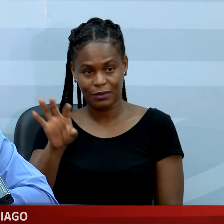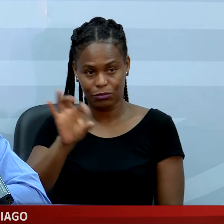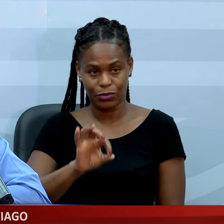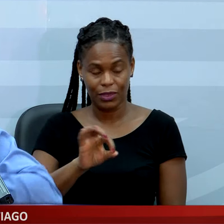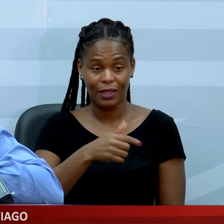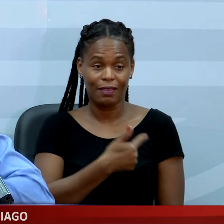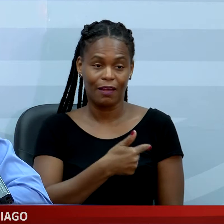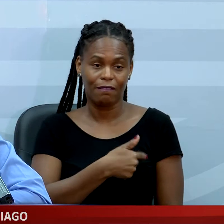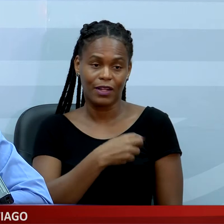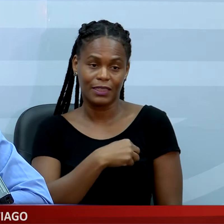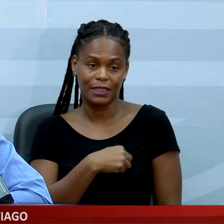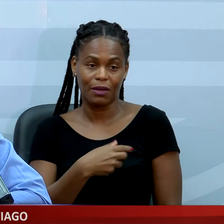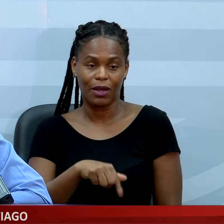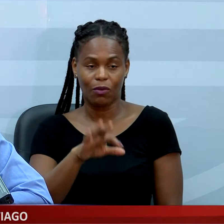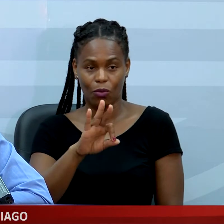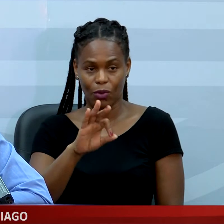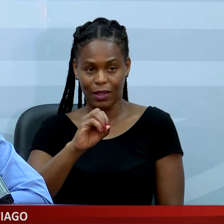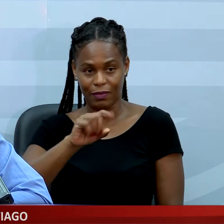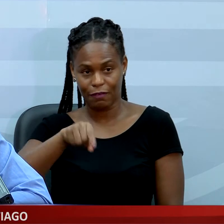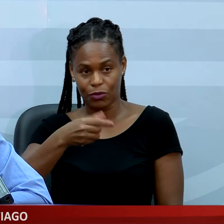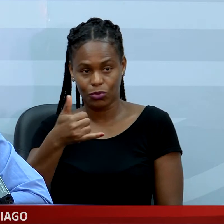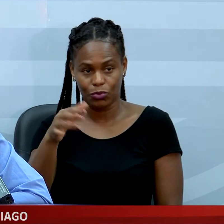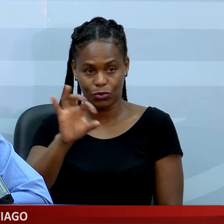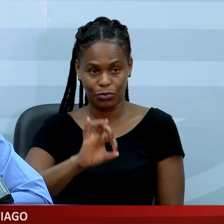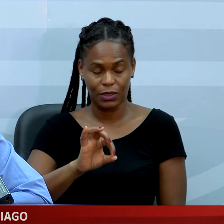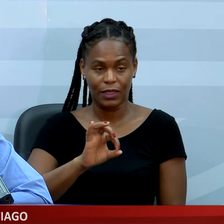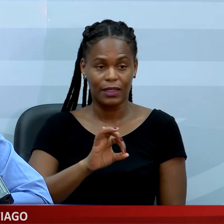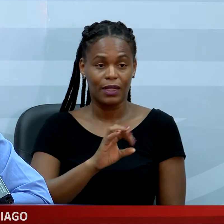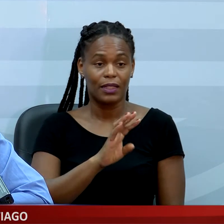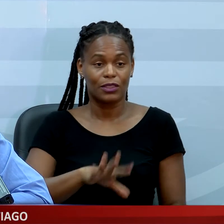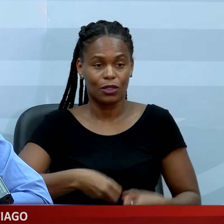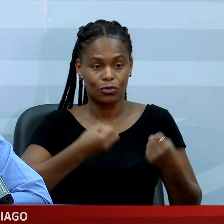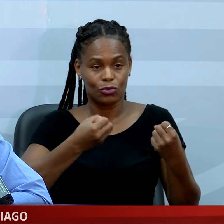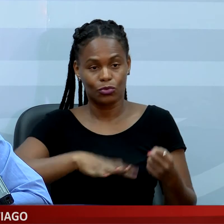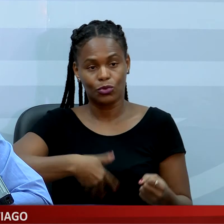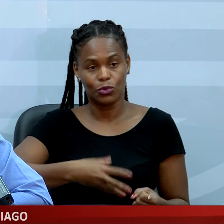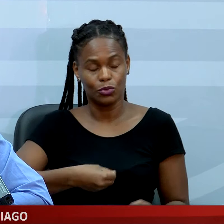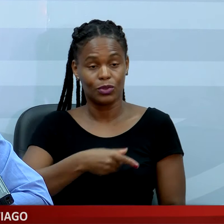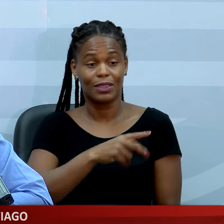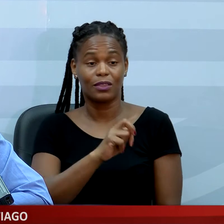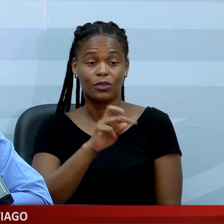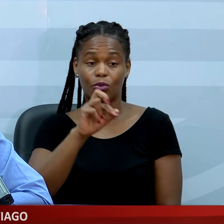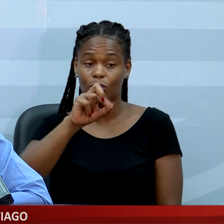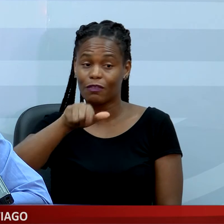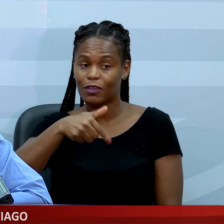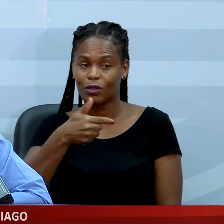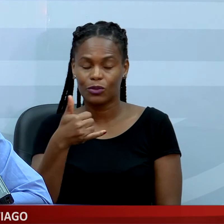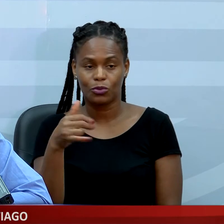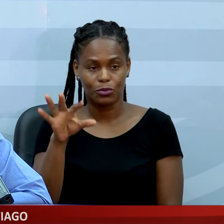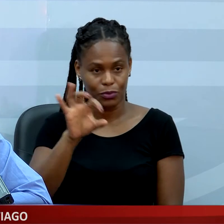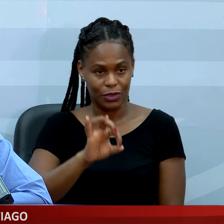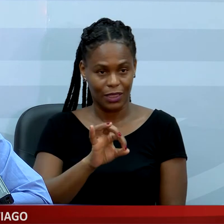46,3%, Tarrafal de Santiago temos 40,2%, São Salvador do Mundo temos